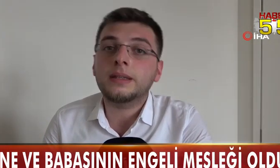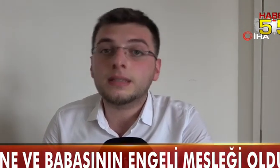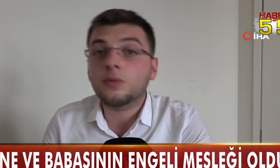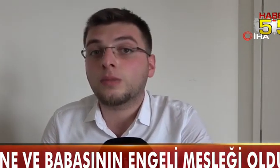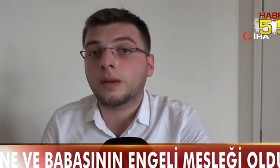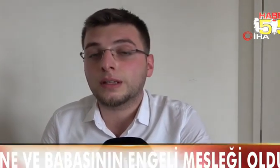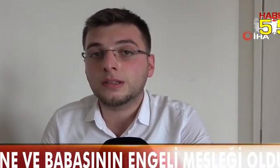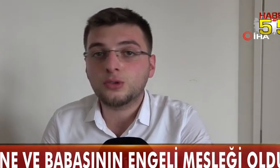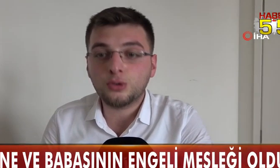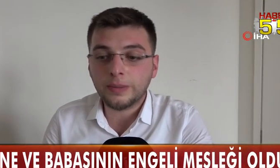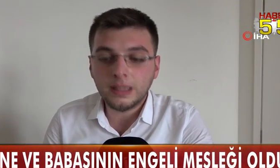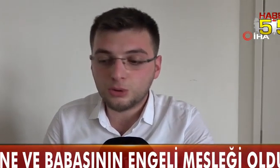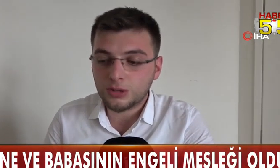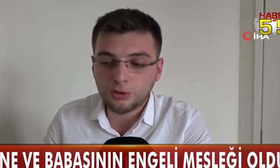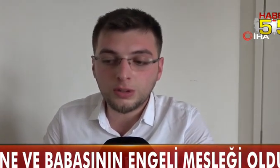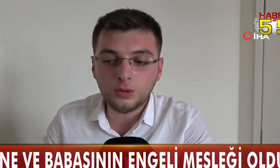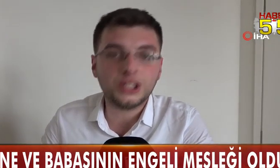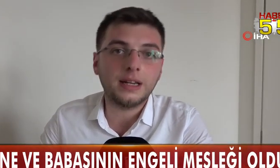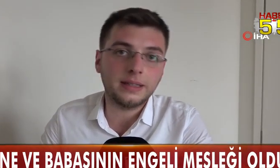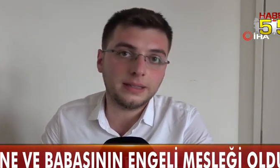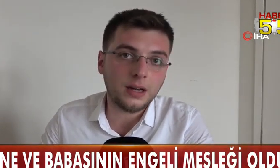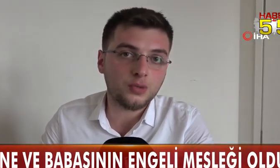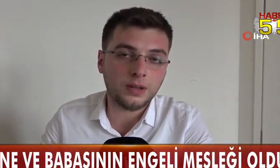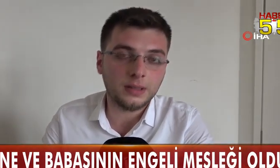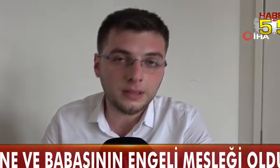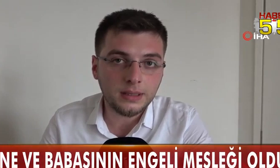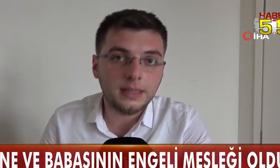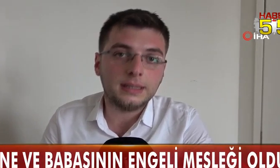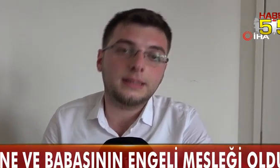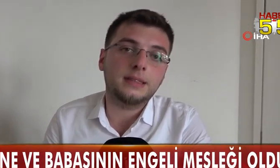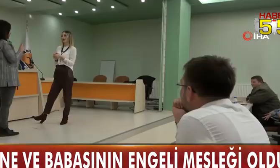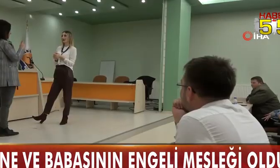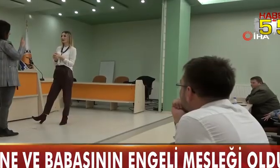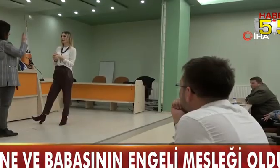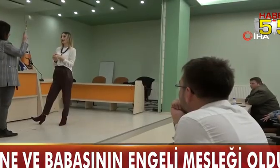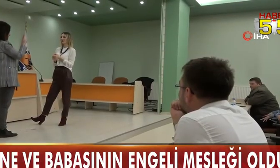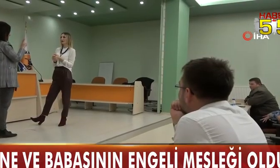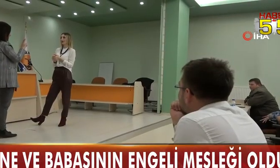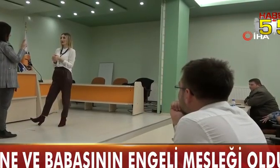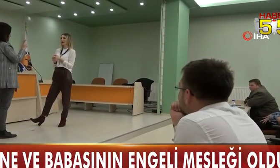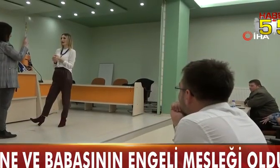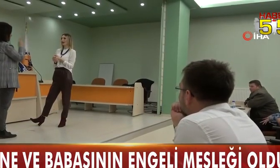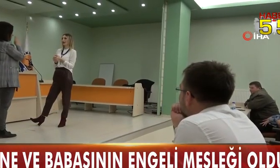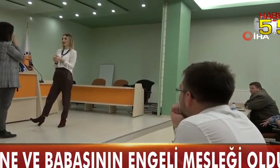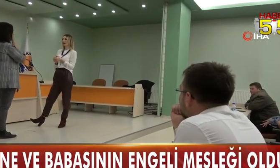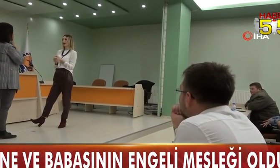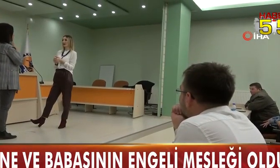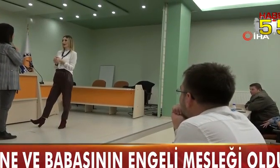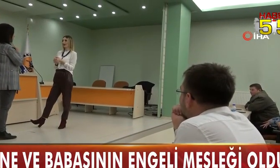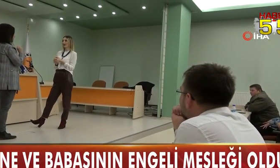mesleğim olmaya başladı. Çünkü belli bir süre sonra bu işaret dili tercümanlığını işaret dili eğitmenliği sürecine götürmeye başladım.